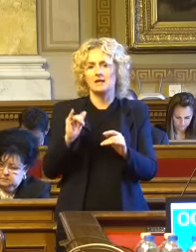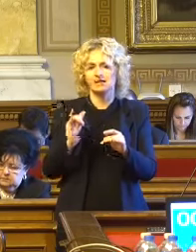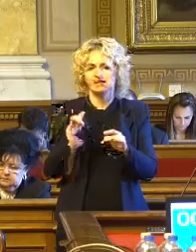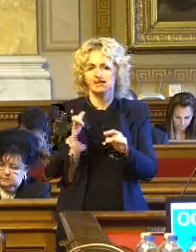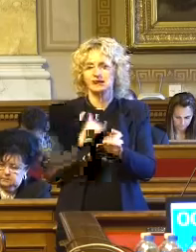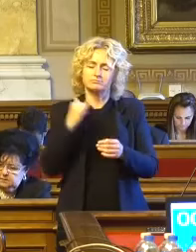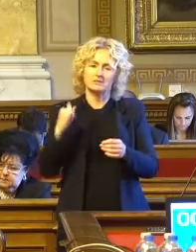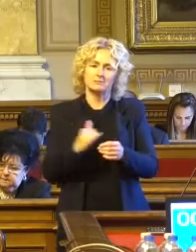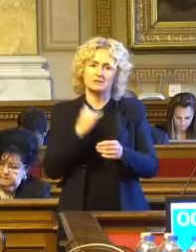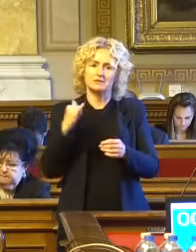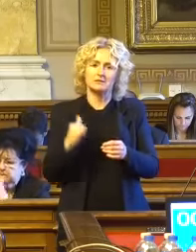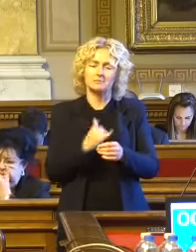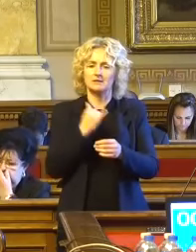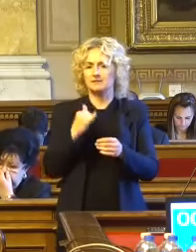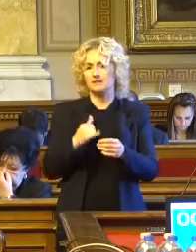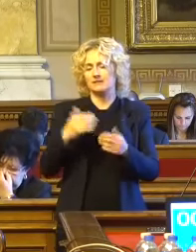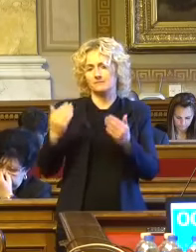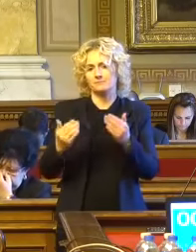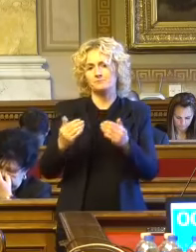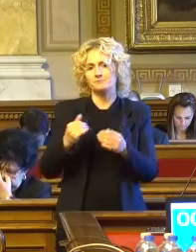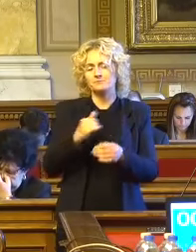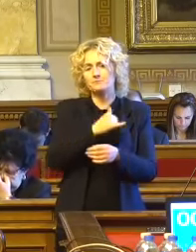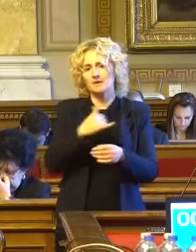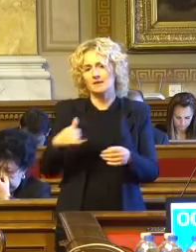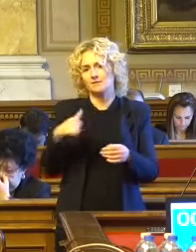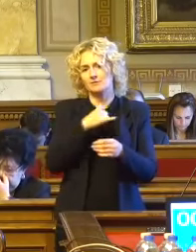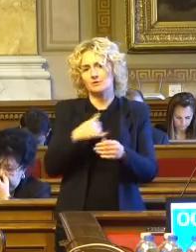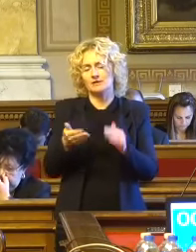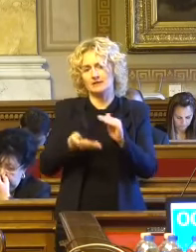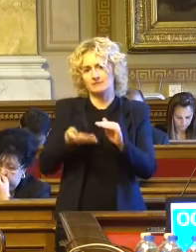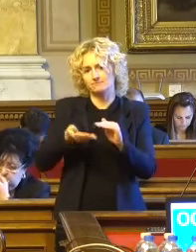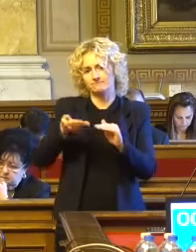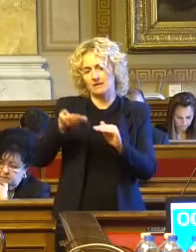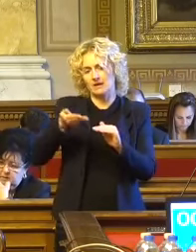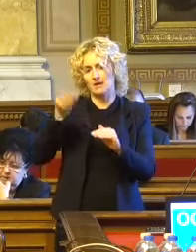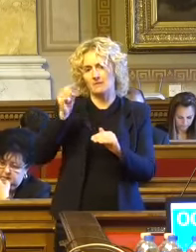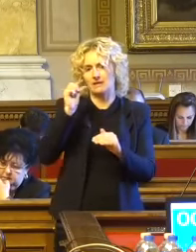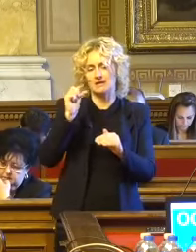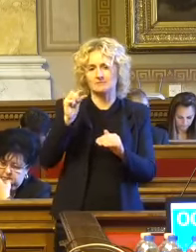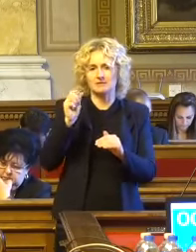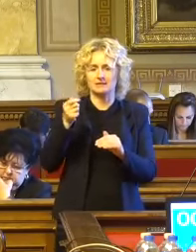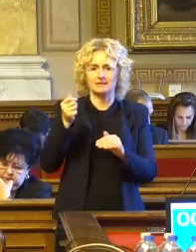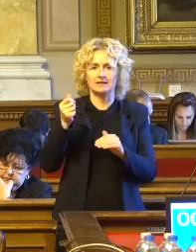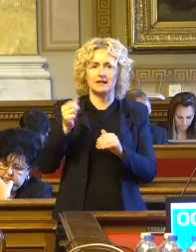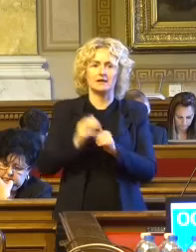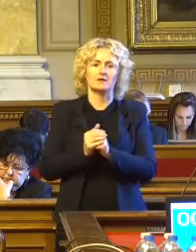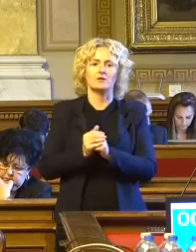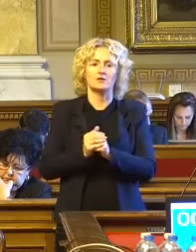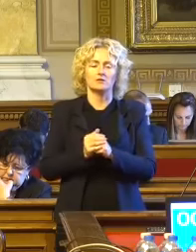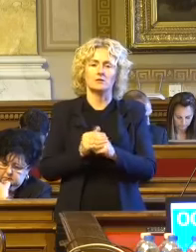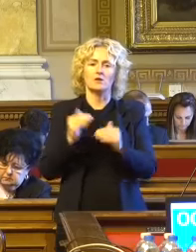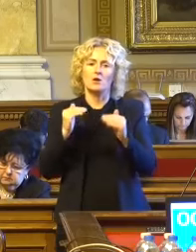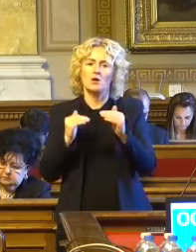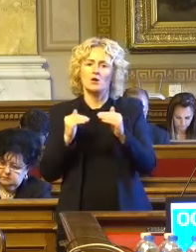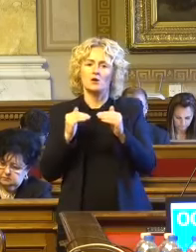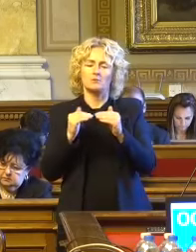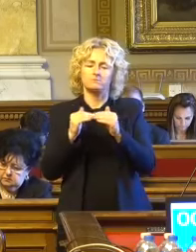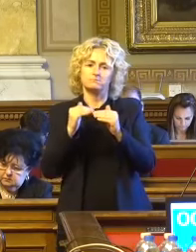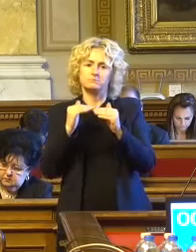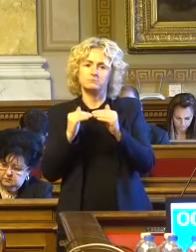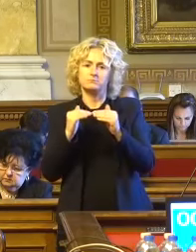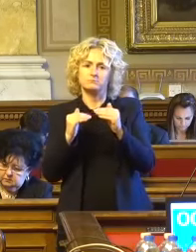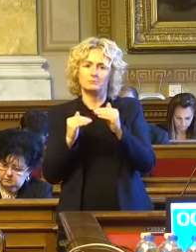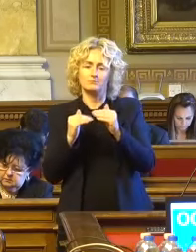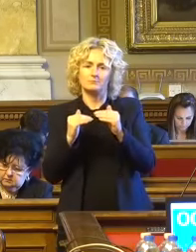Hiszen figyelembe vettük azt is, hogy nyilván növekednek a minimálbérek is, és mintegy 15%-os minimálbér és